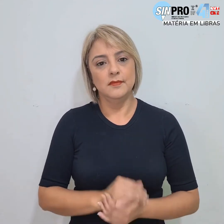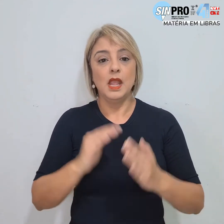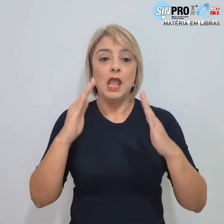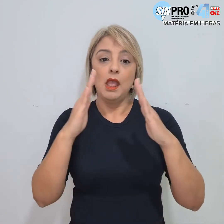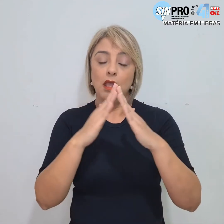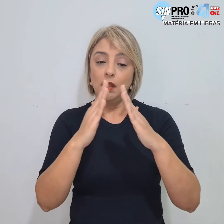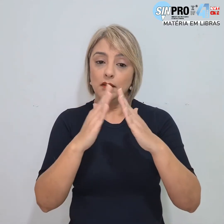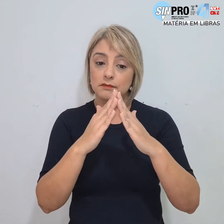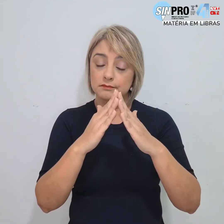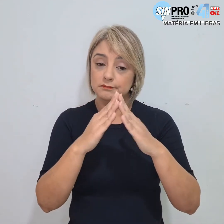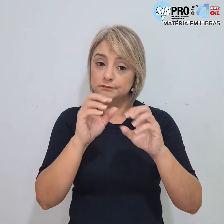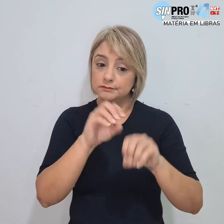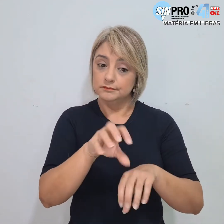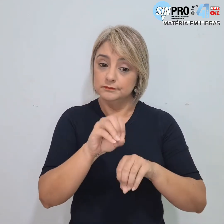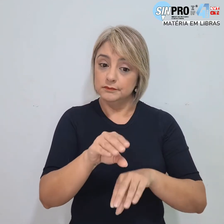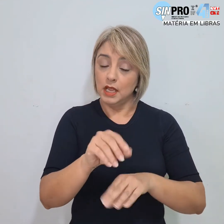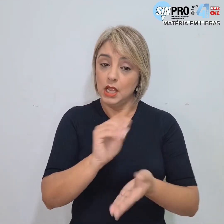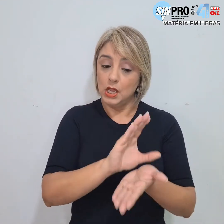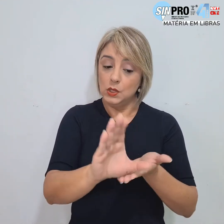Homeschooling e o dinheiro do Estado.